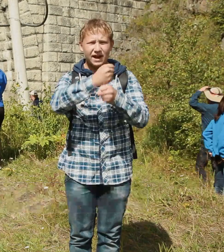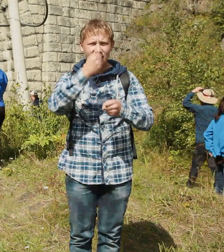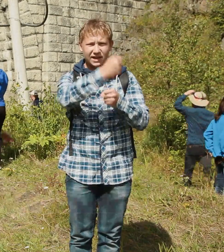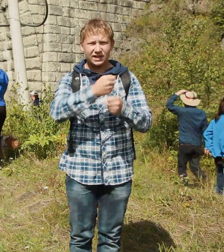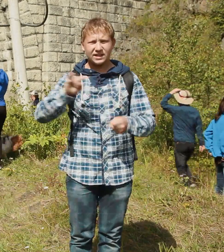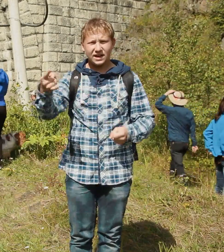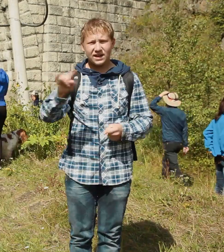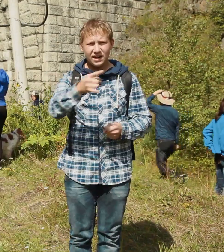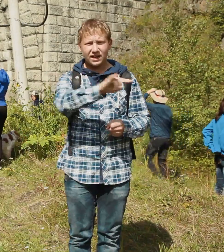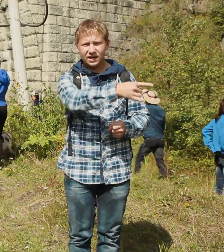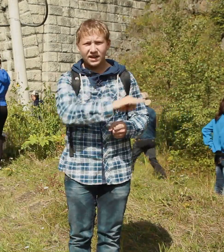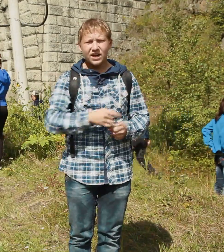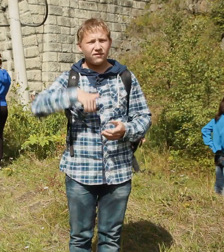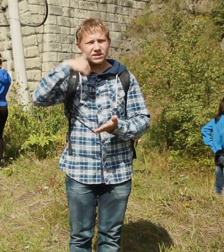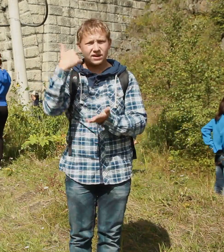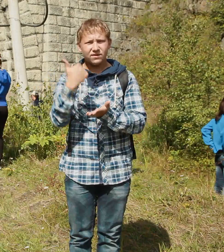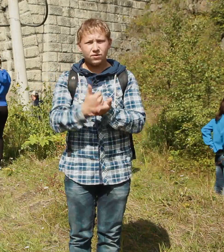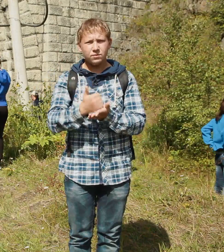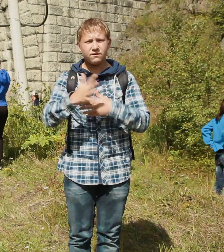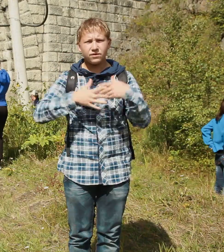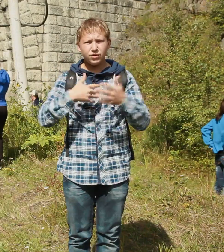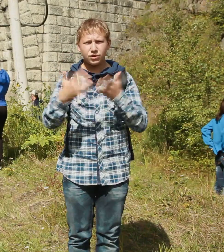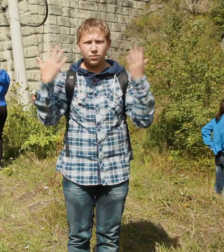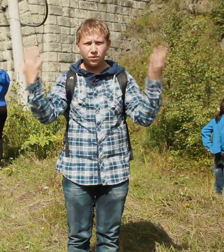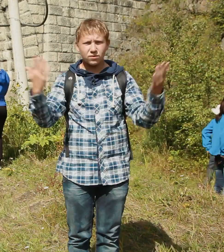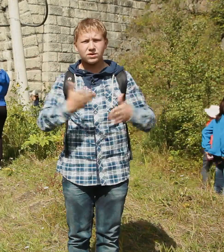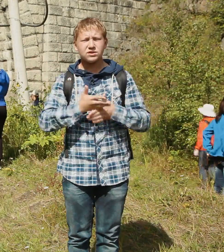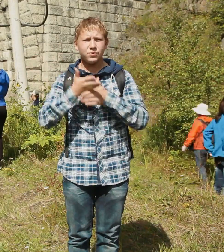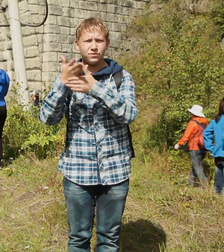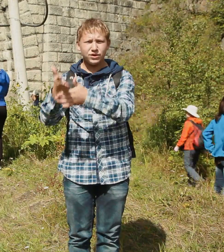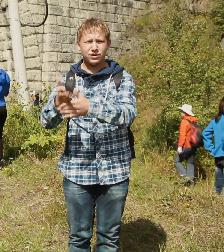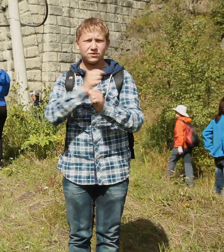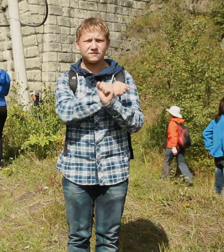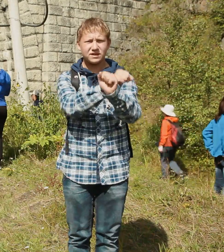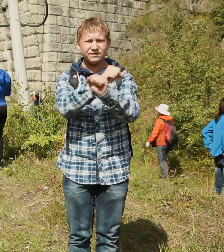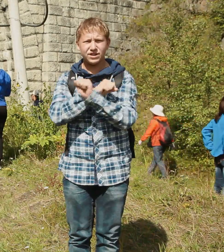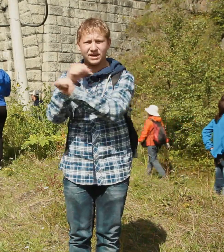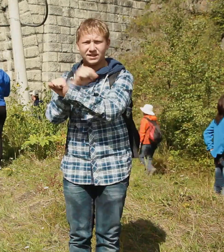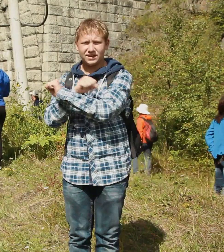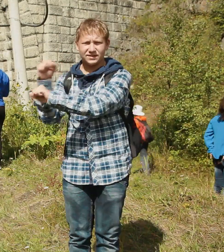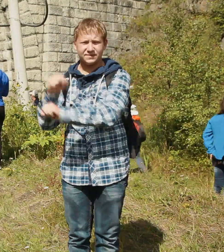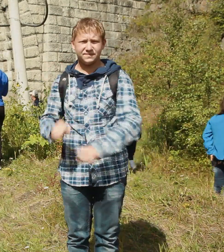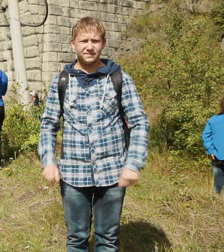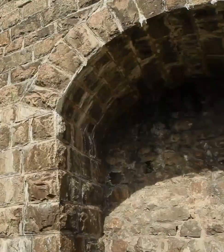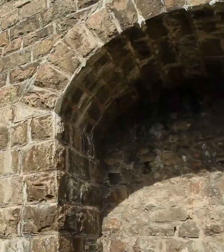Пробивали тоннели в основном вручную с помощью взрывчатки.